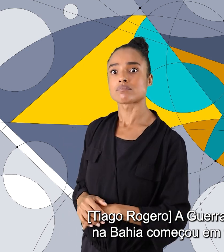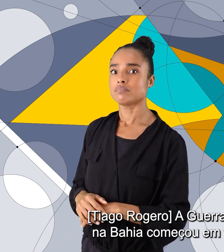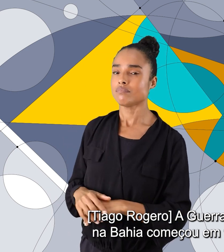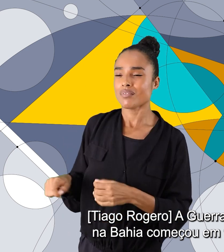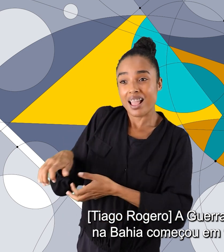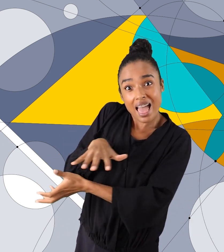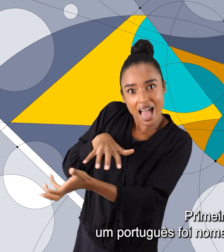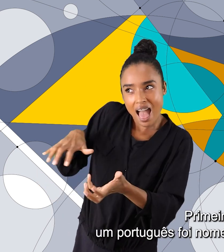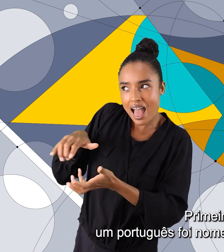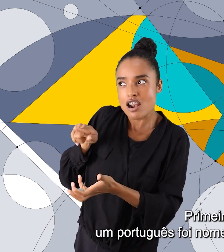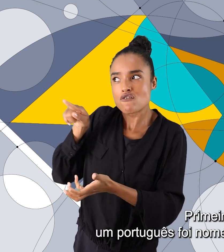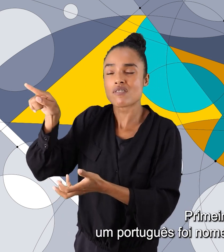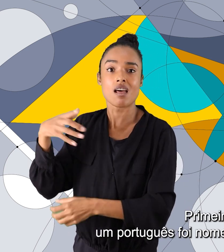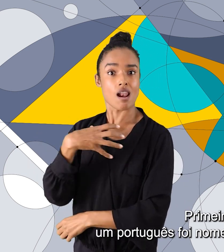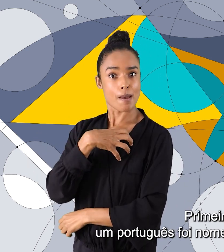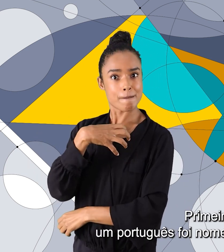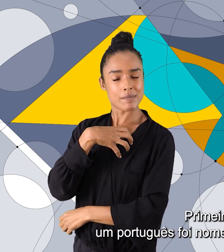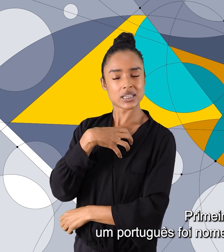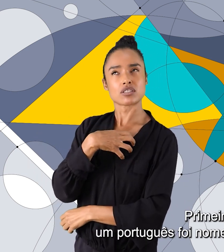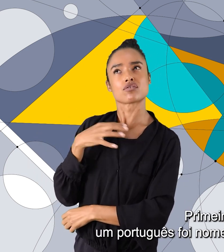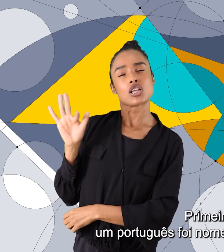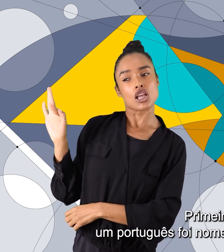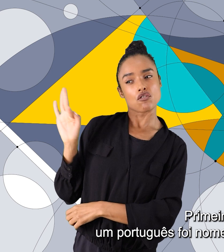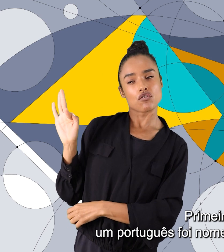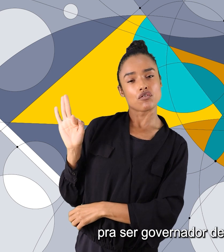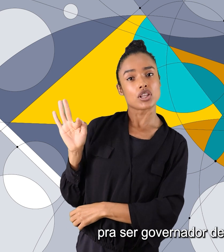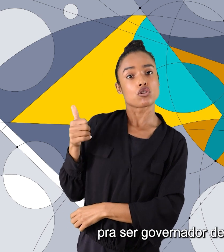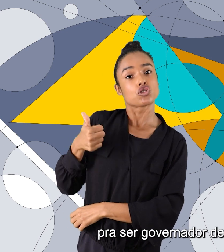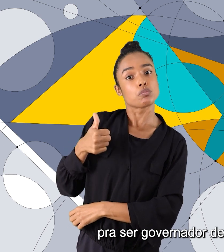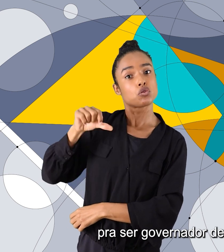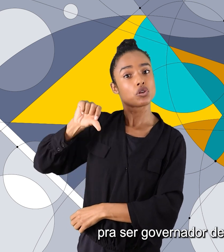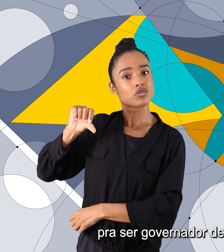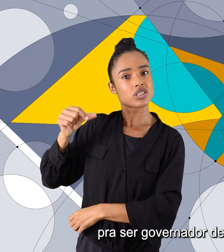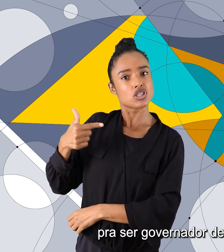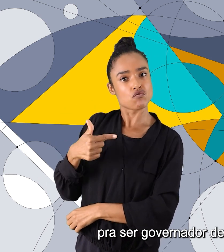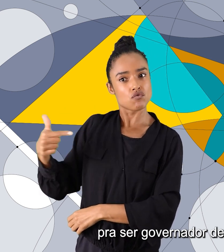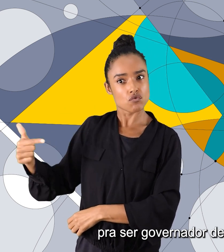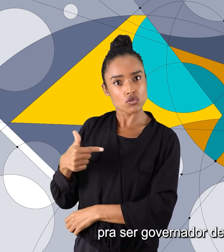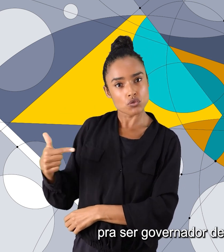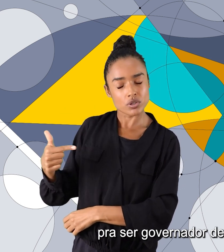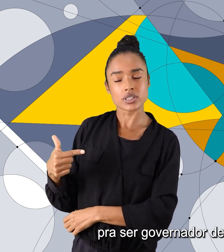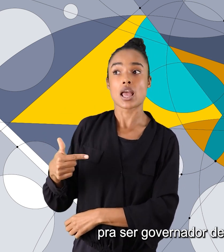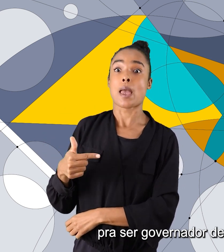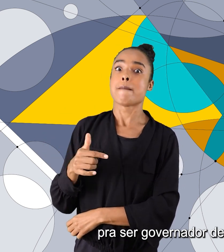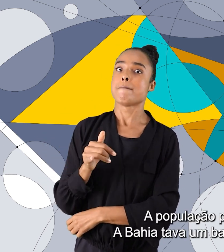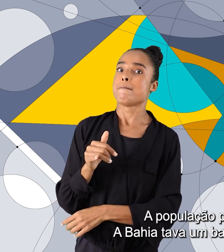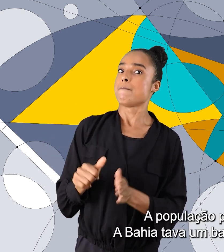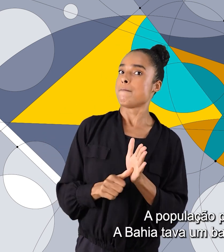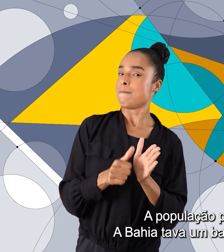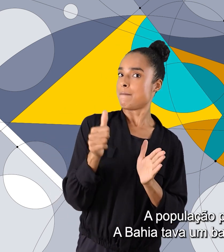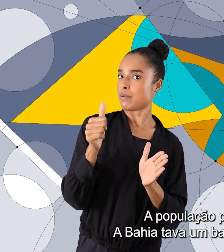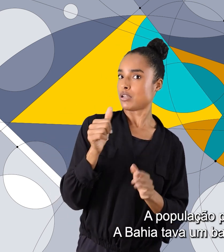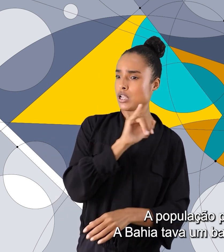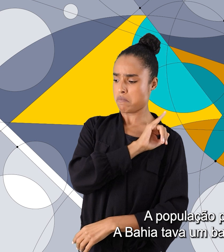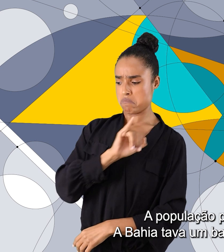fevereiro de 22. Primeiro, um português foi nomeado pelas cortes para ser governador de armas da Bahia. A